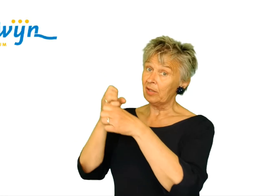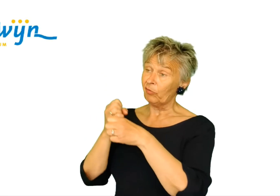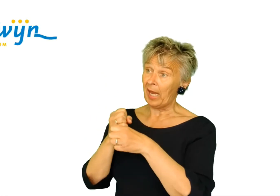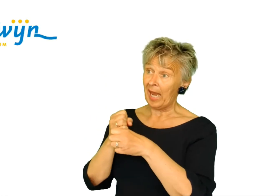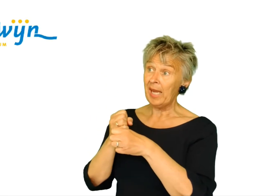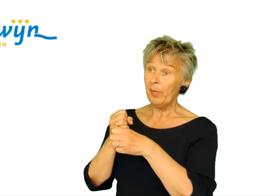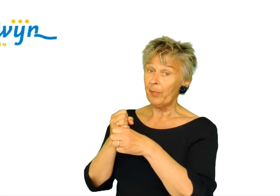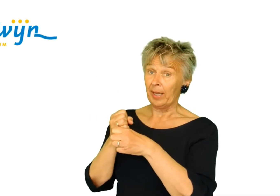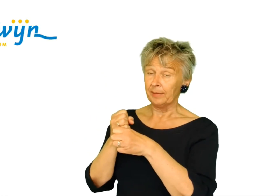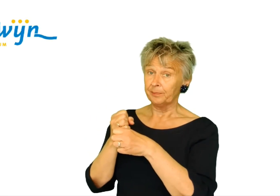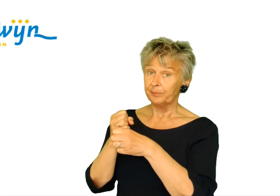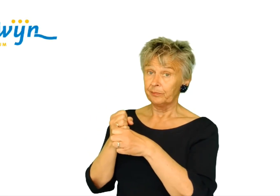van hij helpt mij.